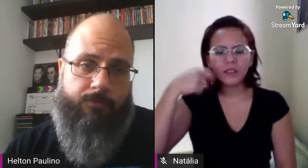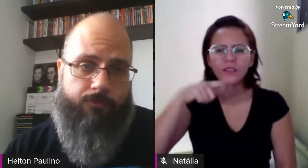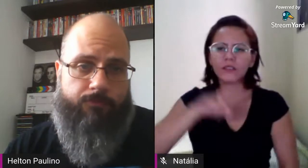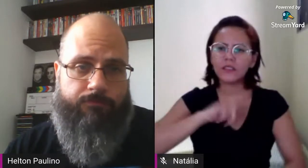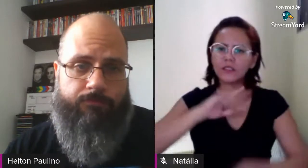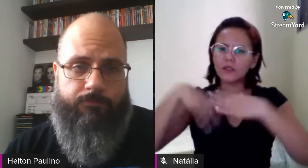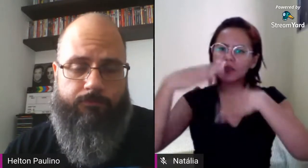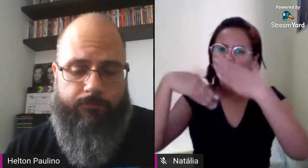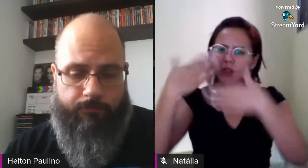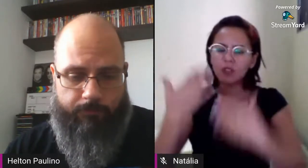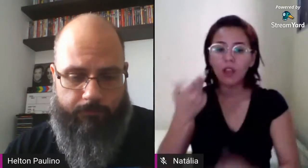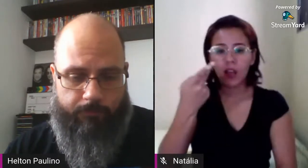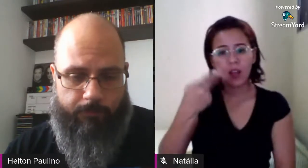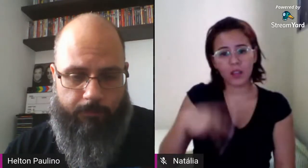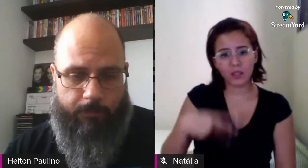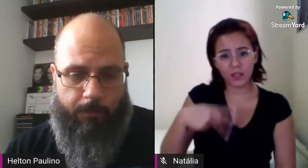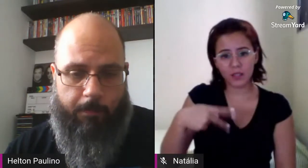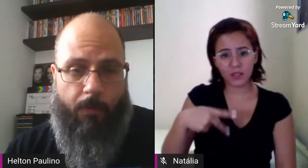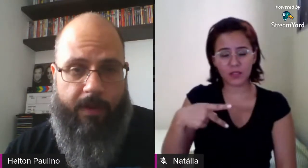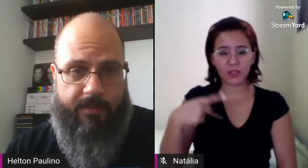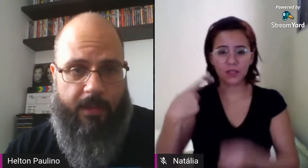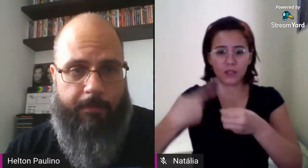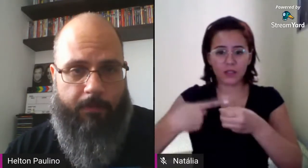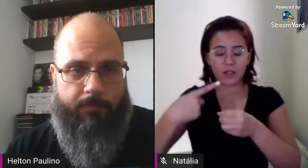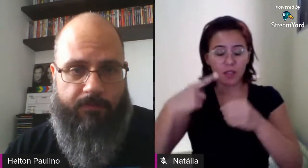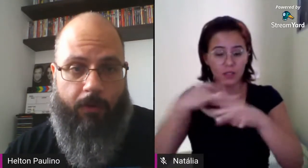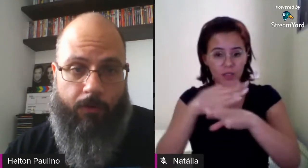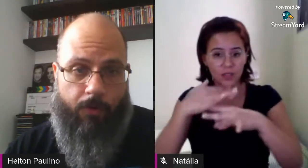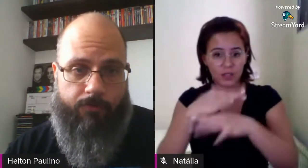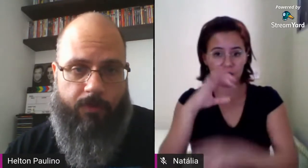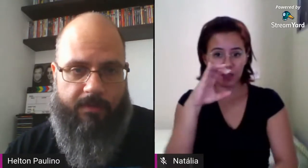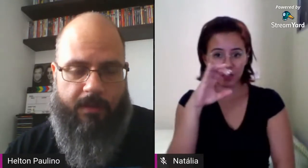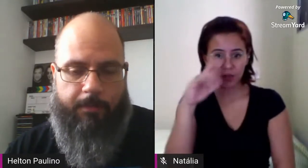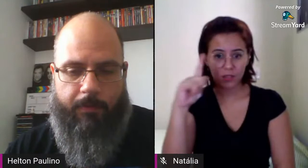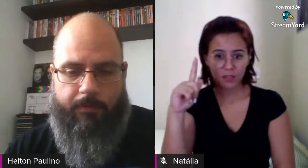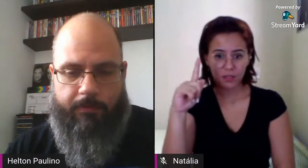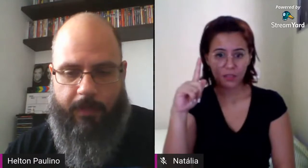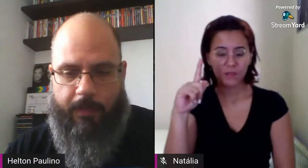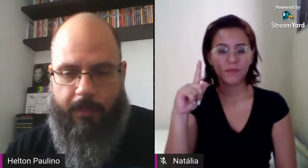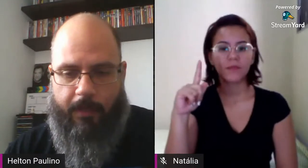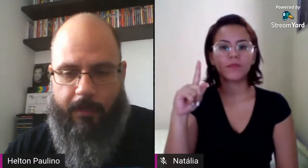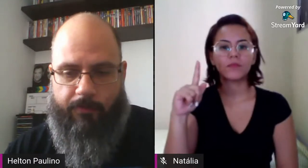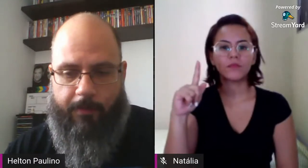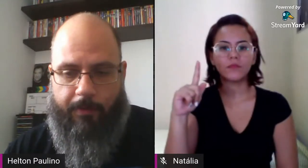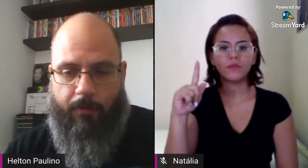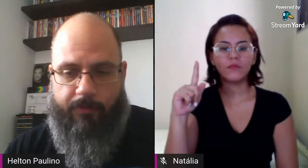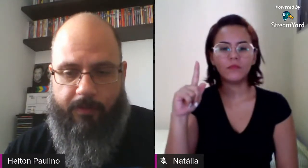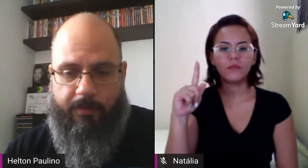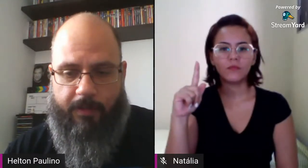nós temos um bom exemplo, um valoroso exemplo, né,